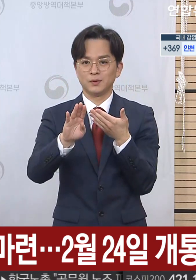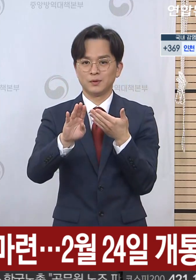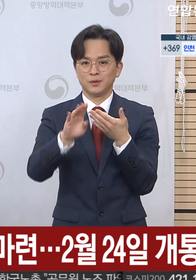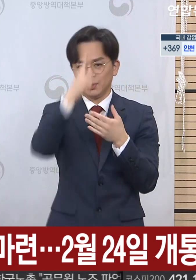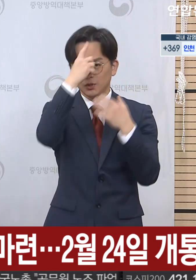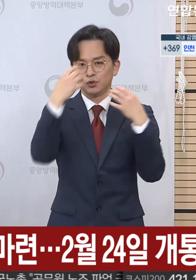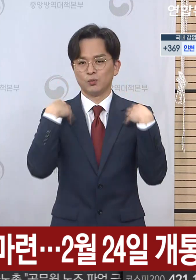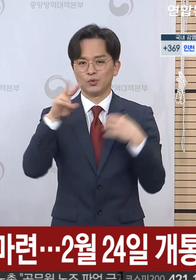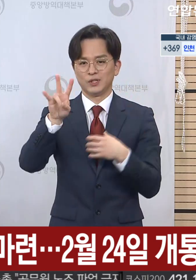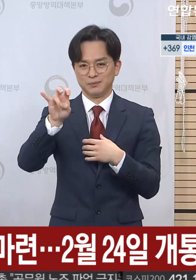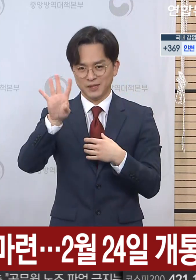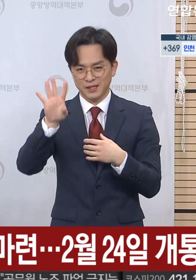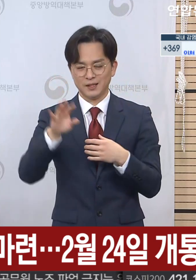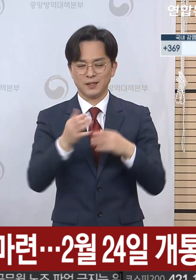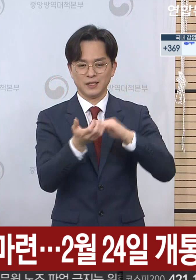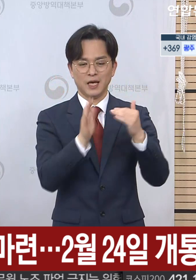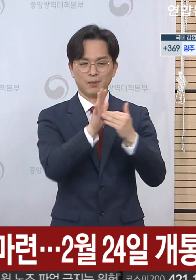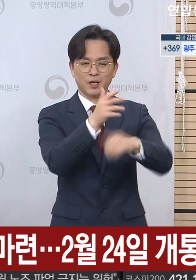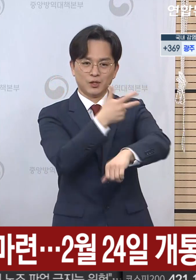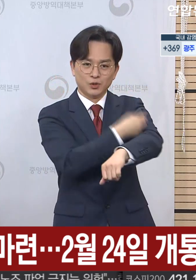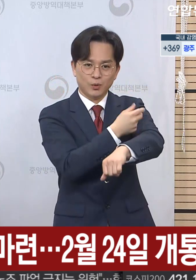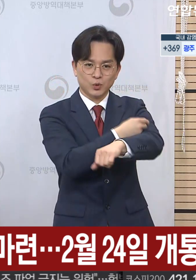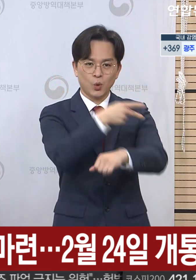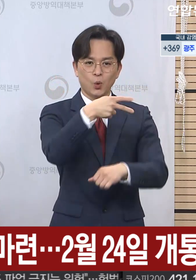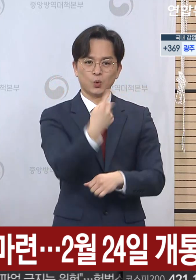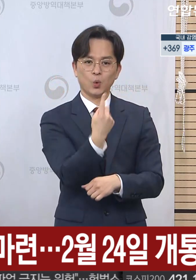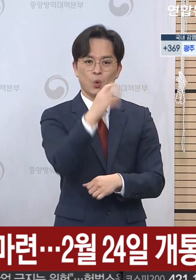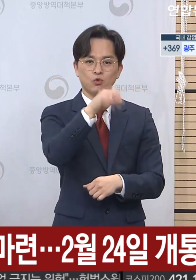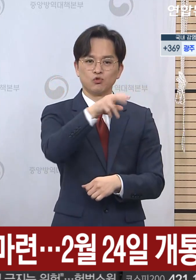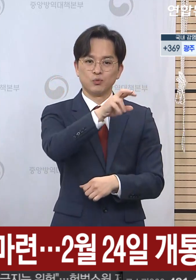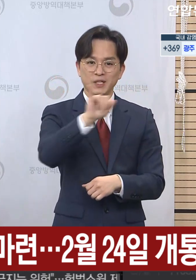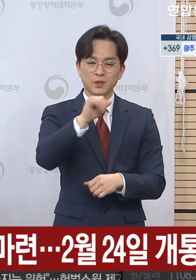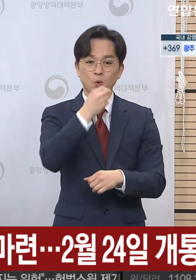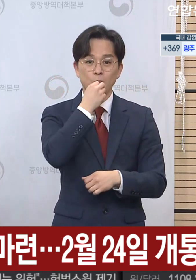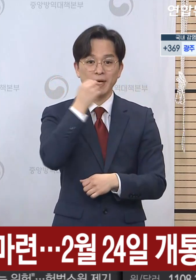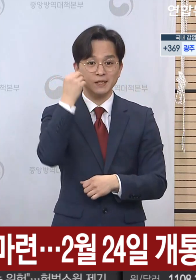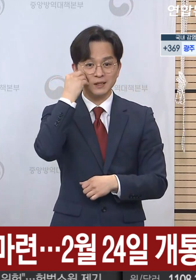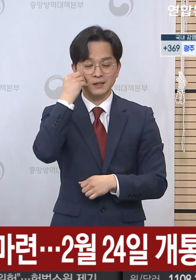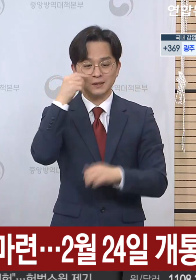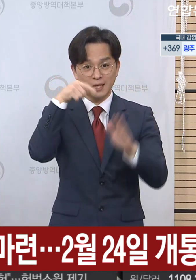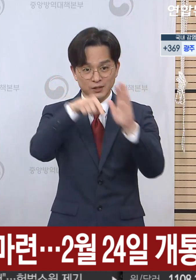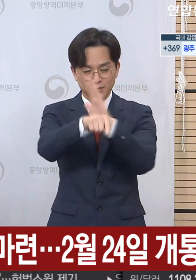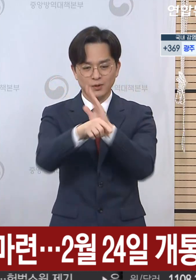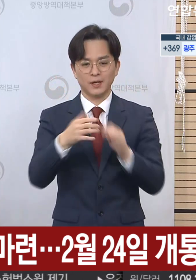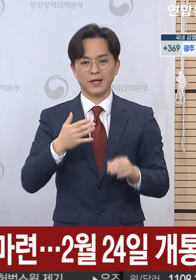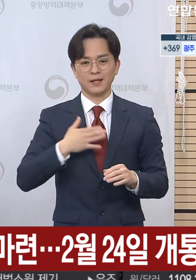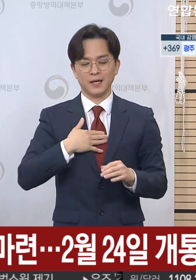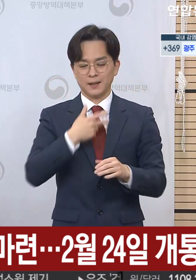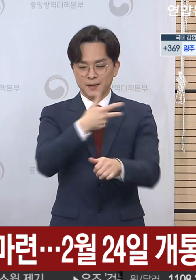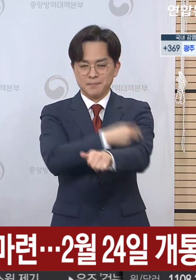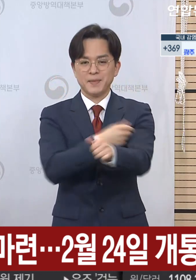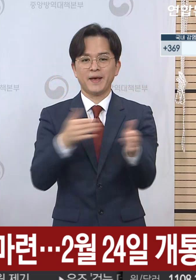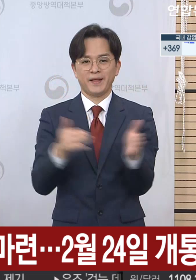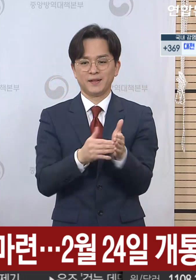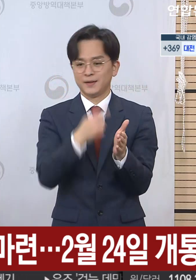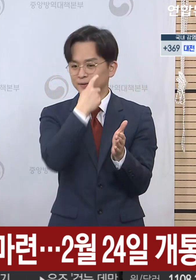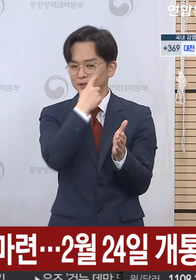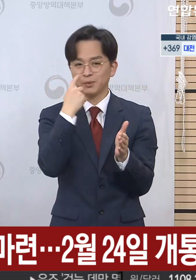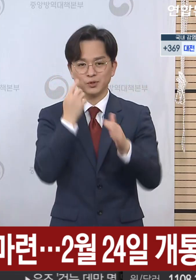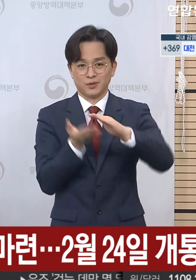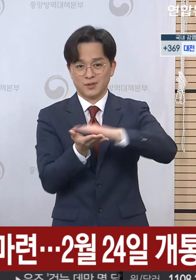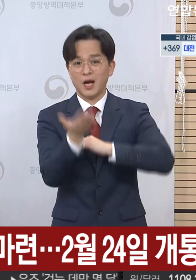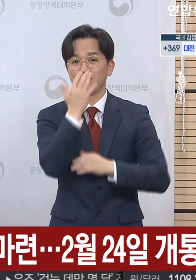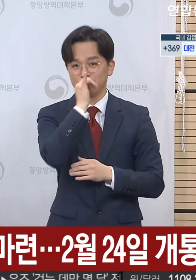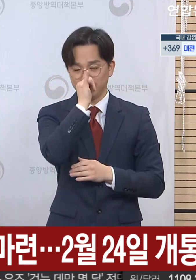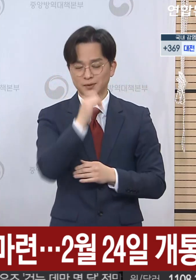정부24와 예방접종 도우미 누리집에서 예방접종 증명서를 국영문으로 발급받을 수 있습니다. 향후에